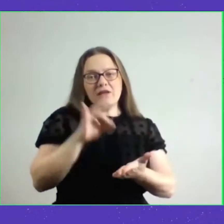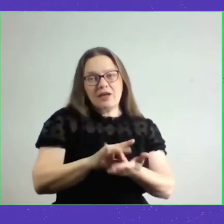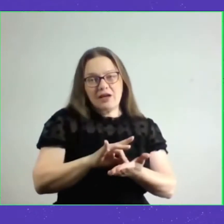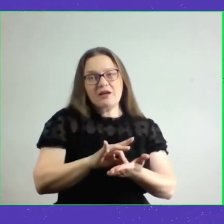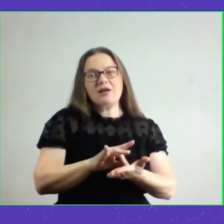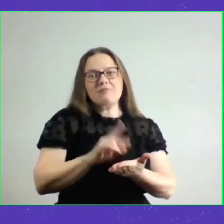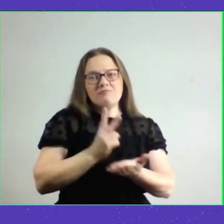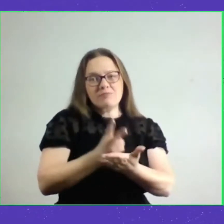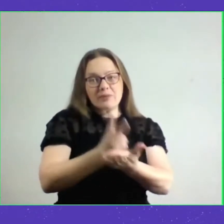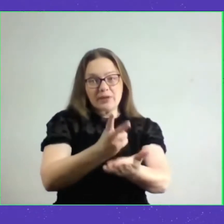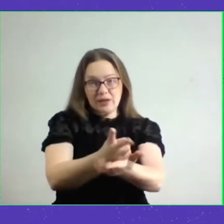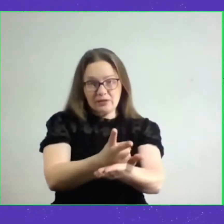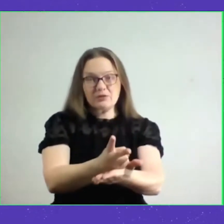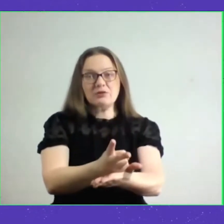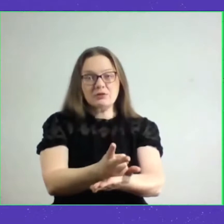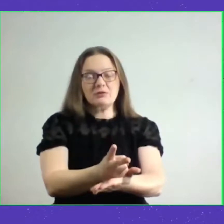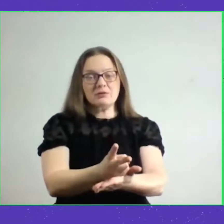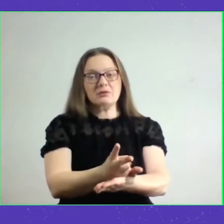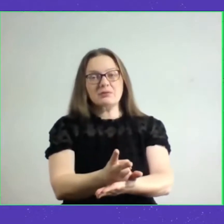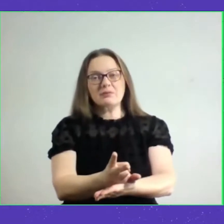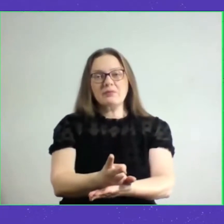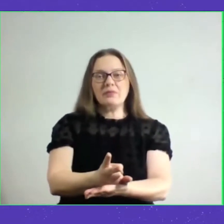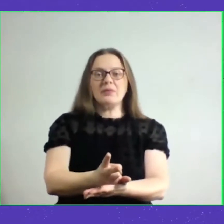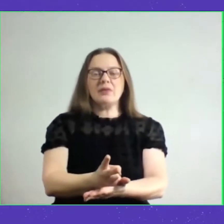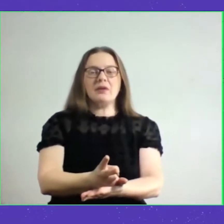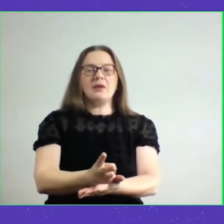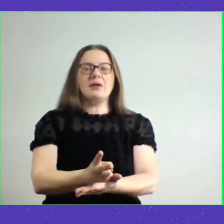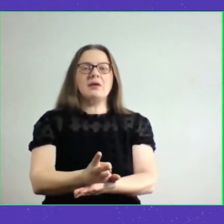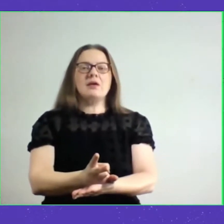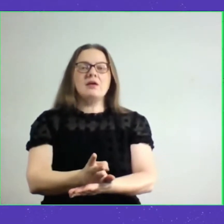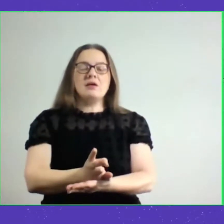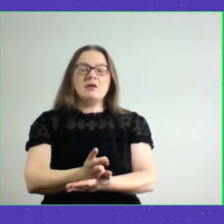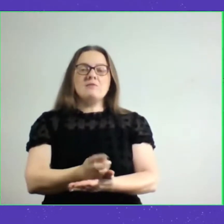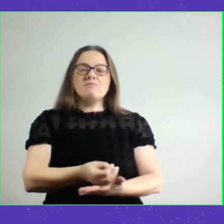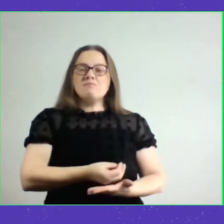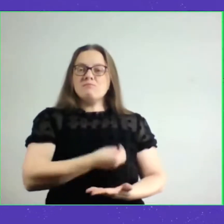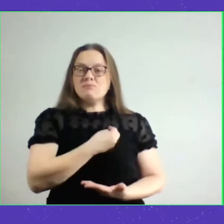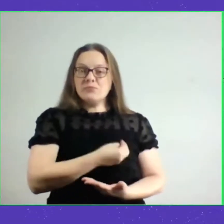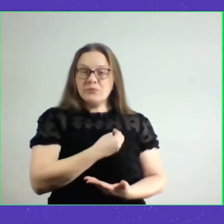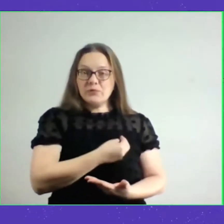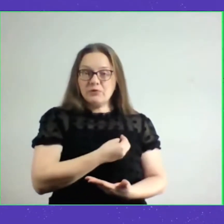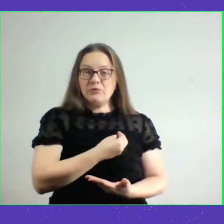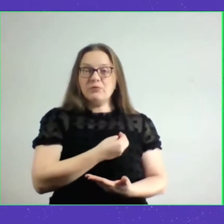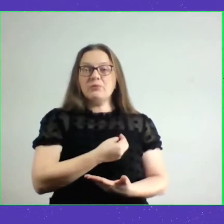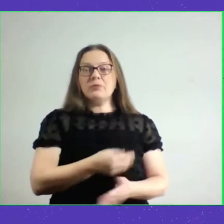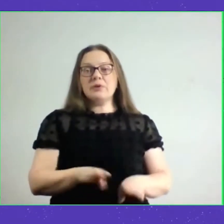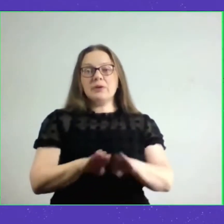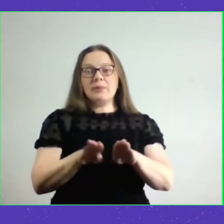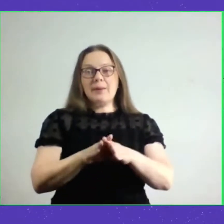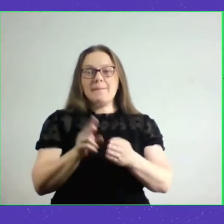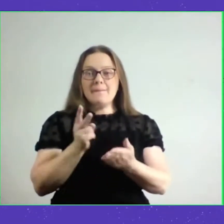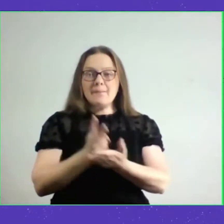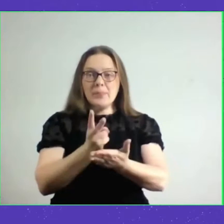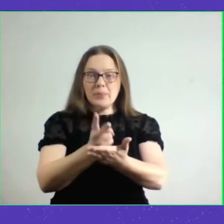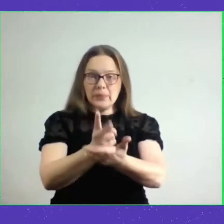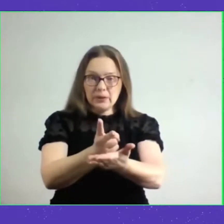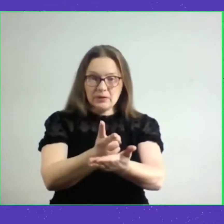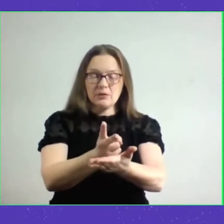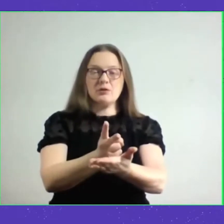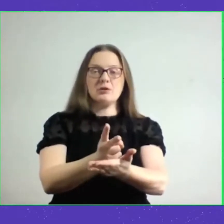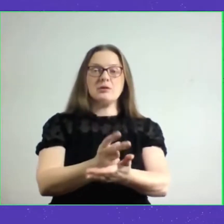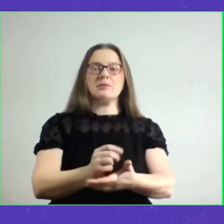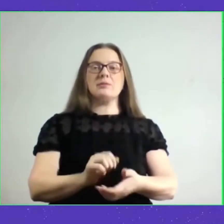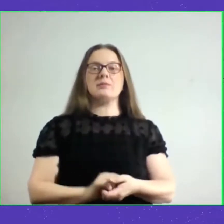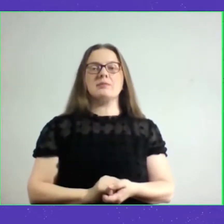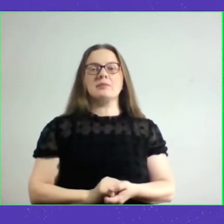permanente, algo que é vivo. Você vai dar atenção para quê? Para coisas que